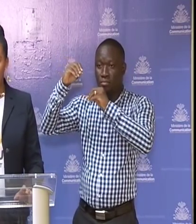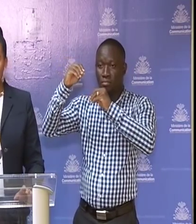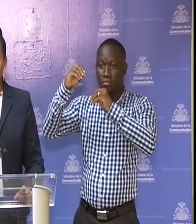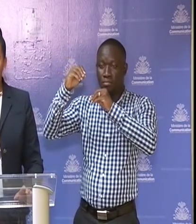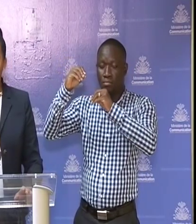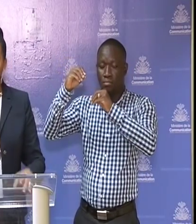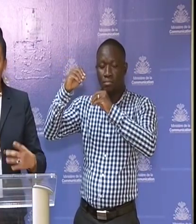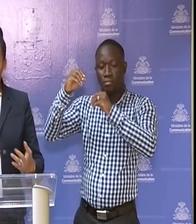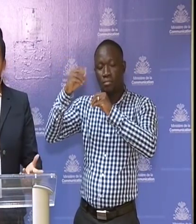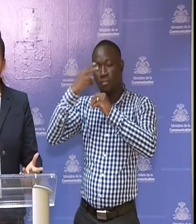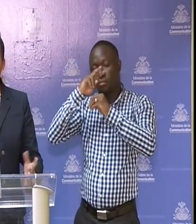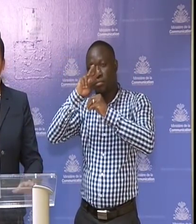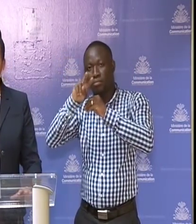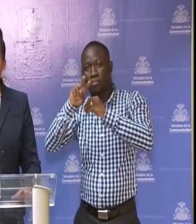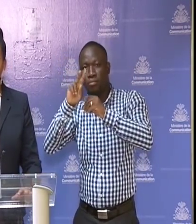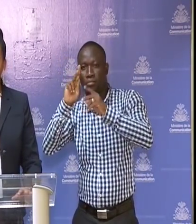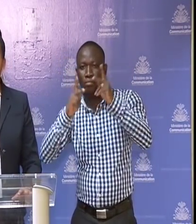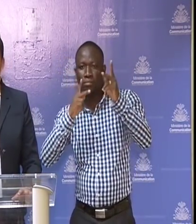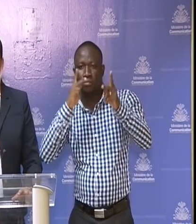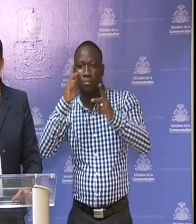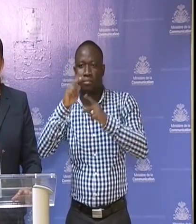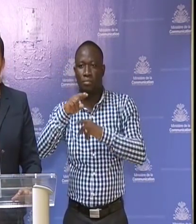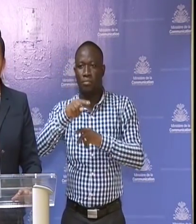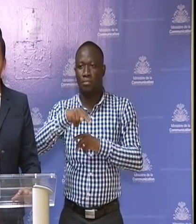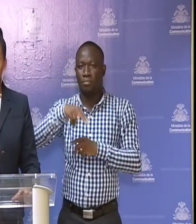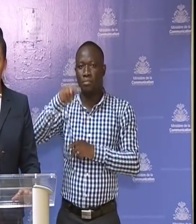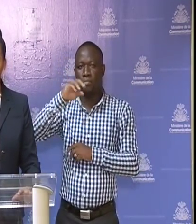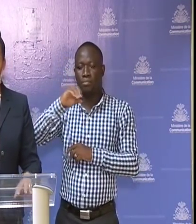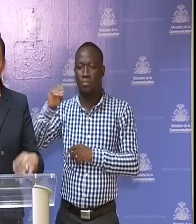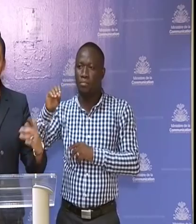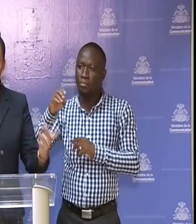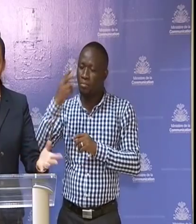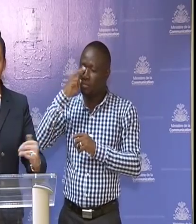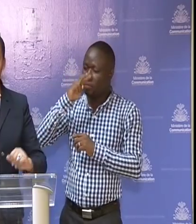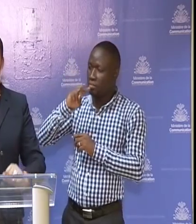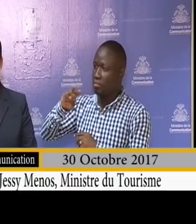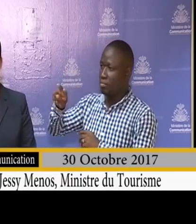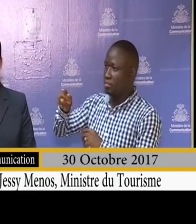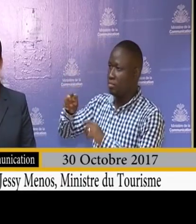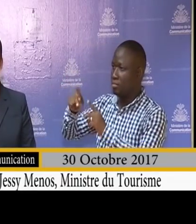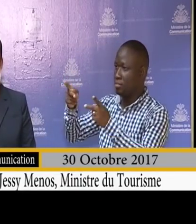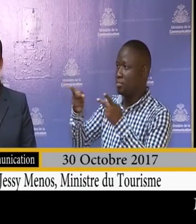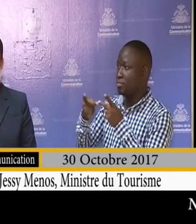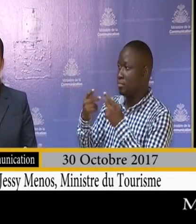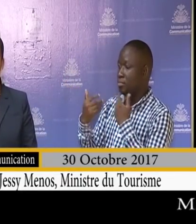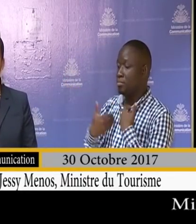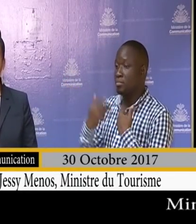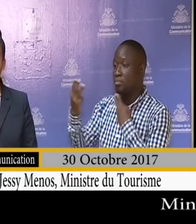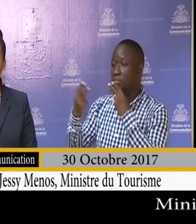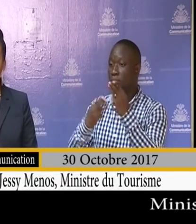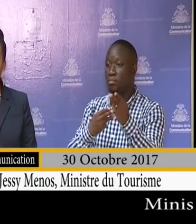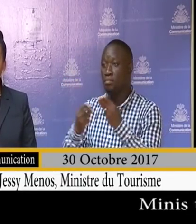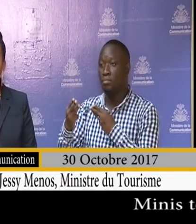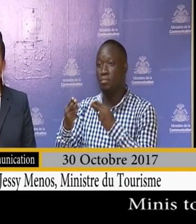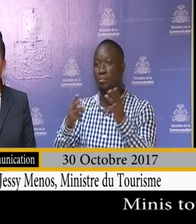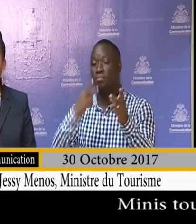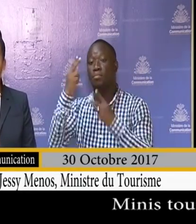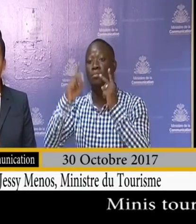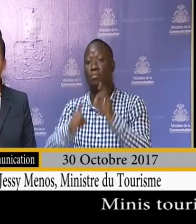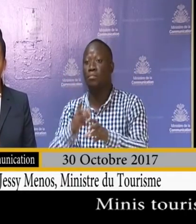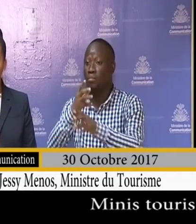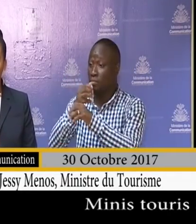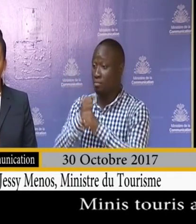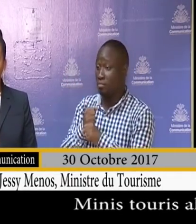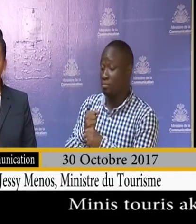avant-hier. Et puis, il y a dit ça que même des grottes au niveau de ports de paix, que faut que le ministère touriste capable d'exploiter et tout ça. Donc, tout ça, ce sont